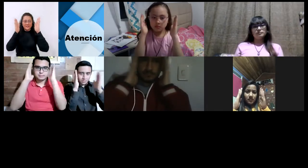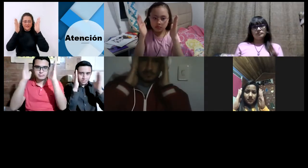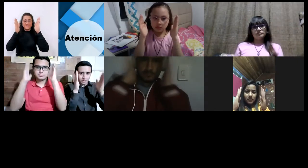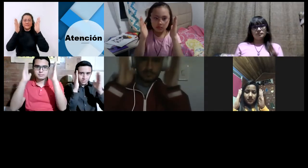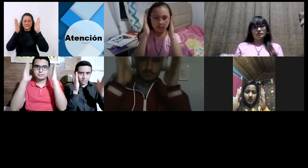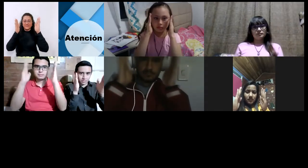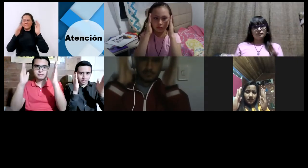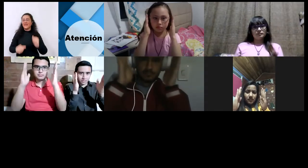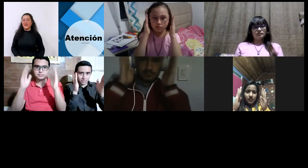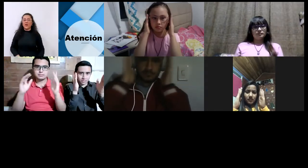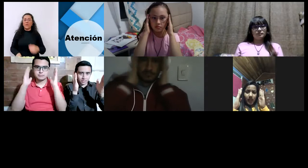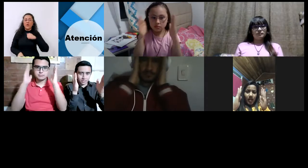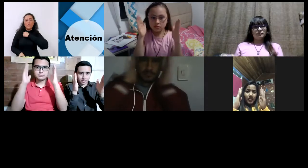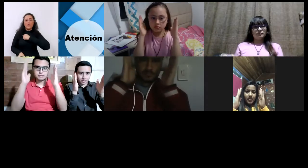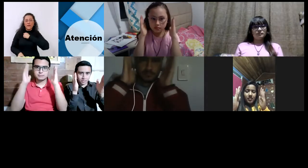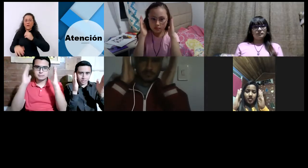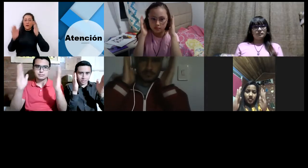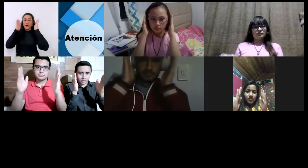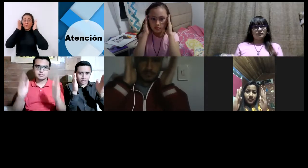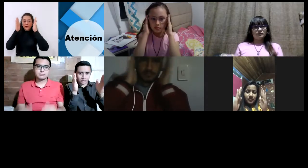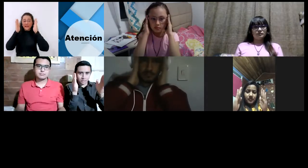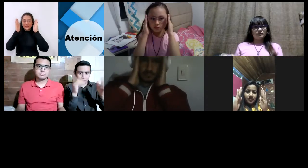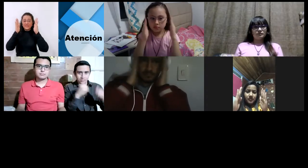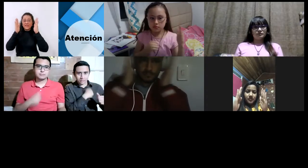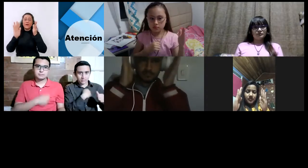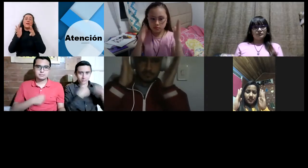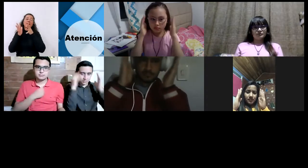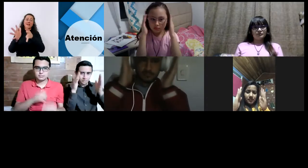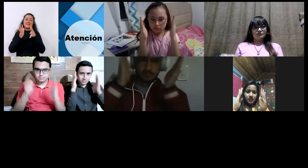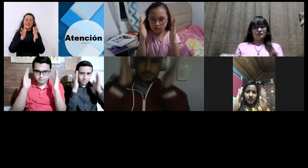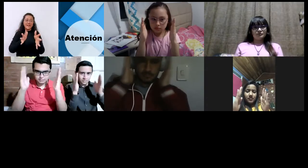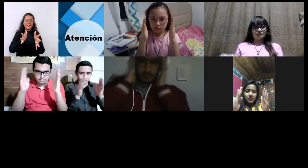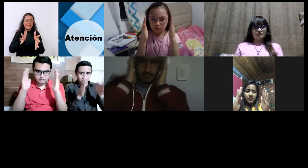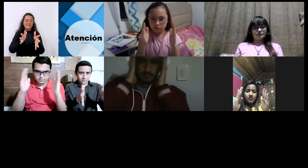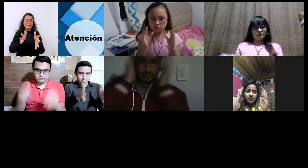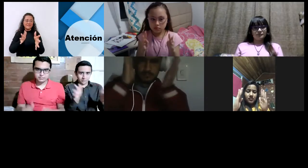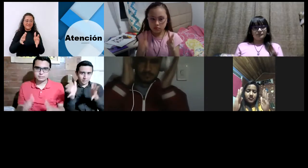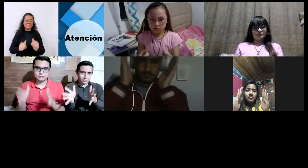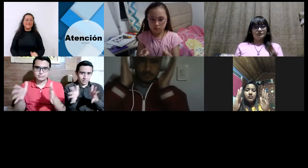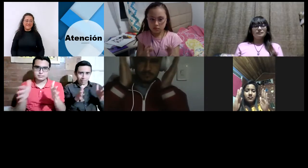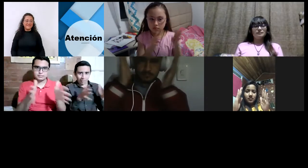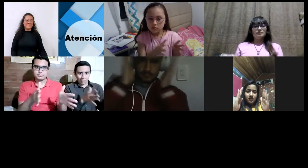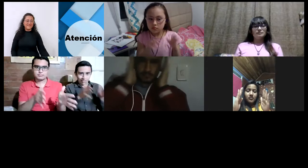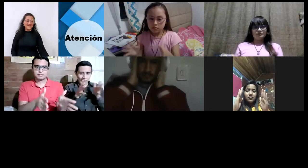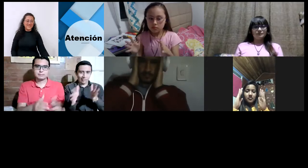Atención. Como por favor, pon atención a la enseñanza. Muy bien.